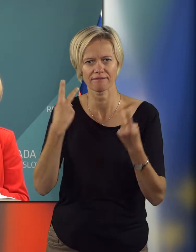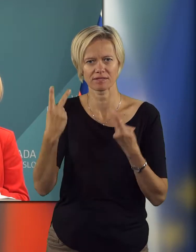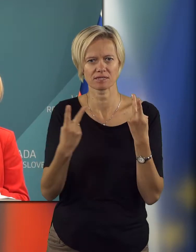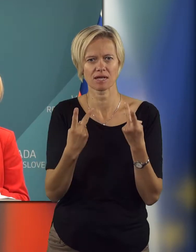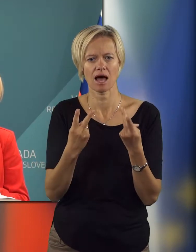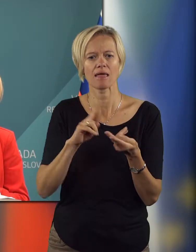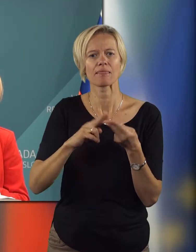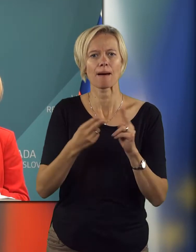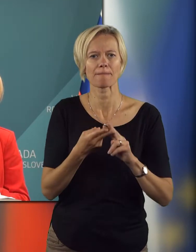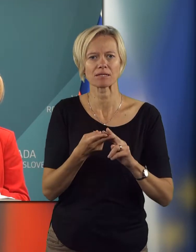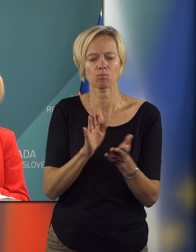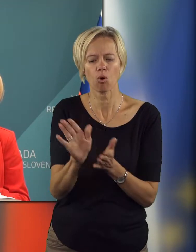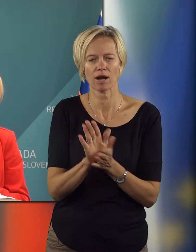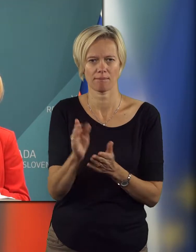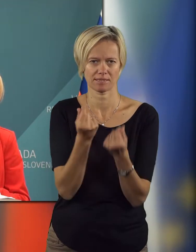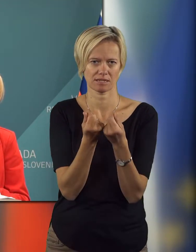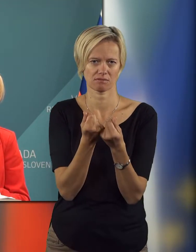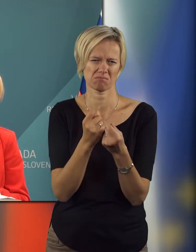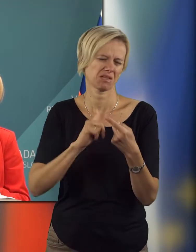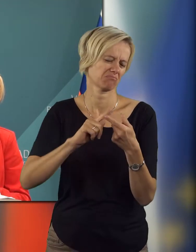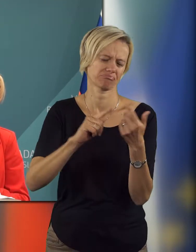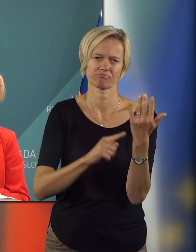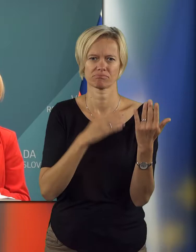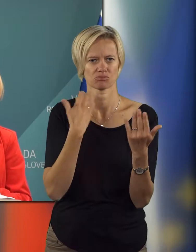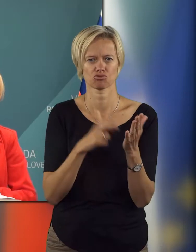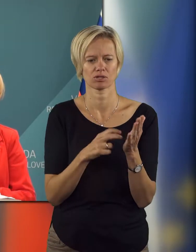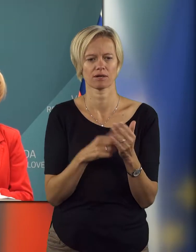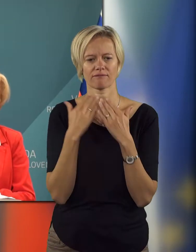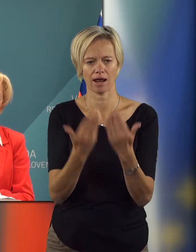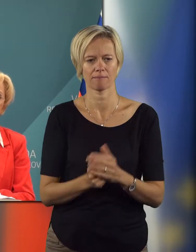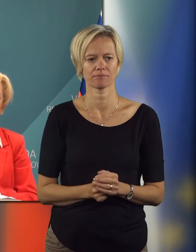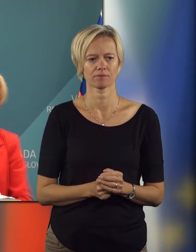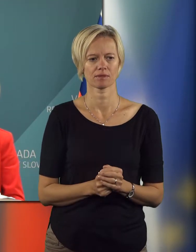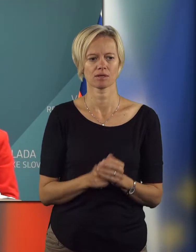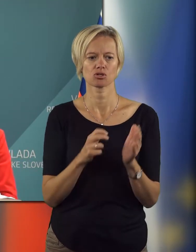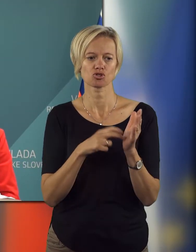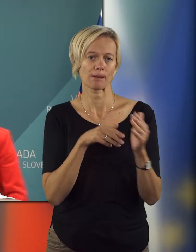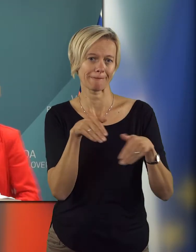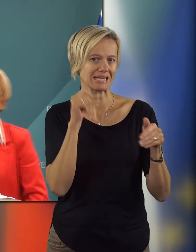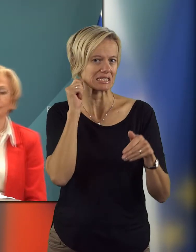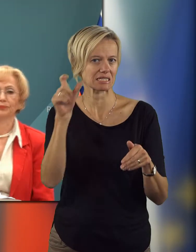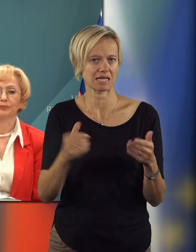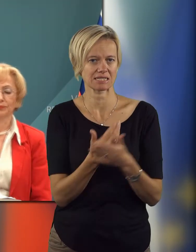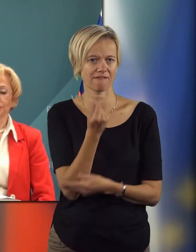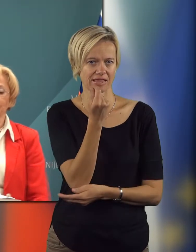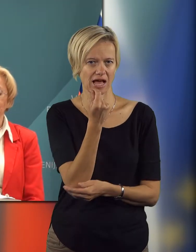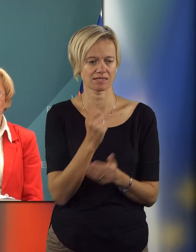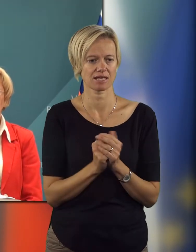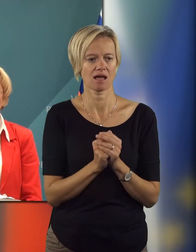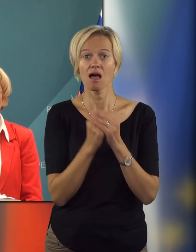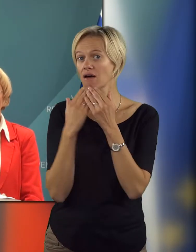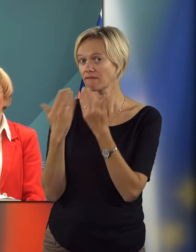revizija namenskosti, porabe sredstev in tako naprej. Hvala. Hvala, še ministrica za